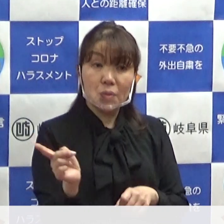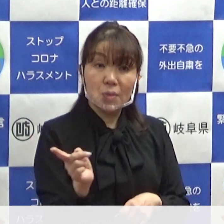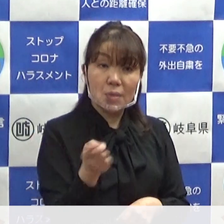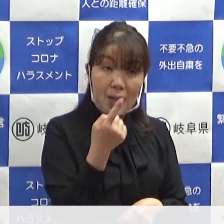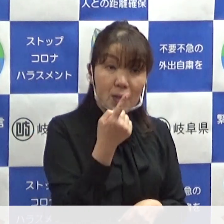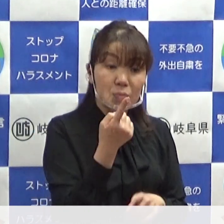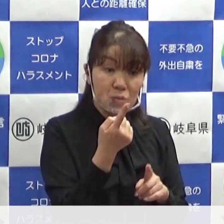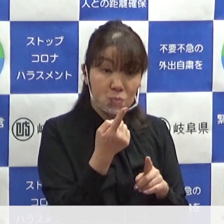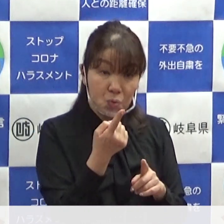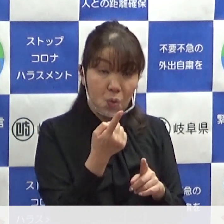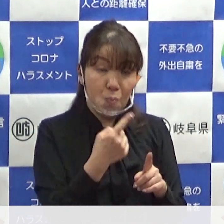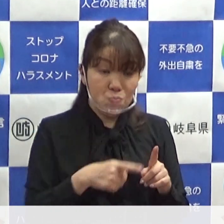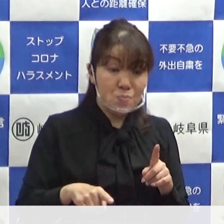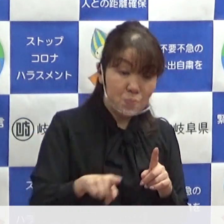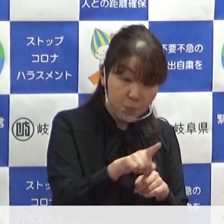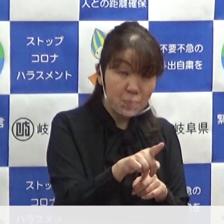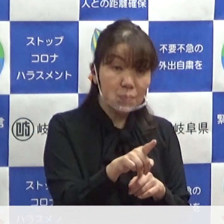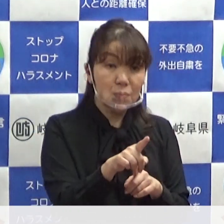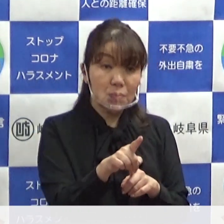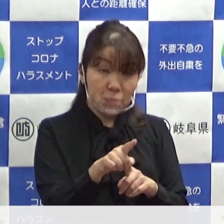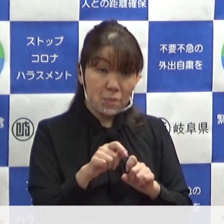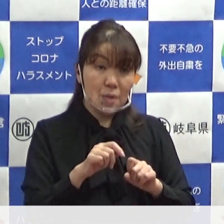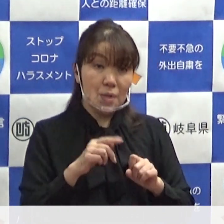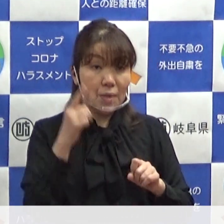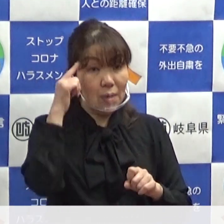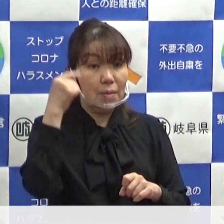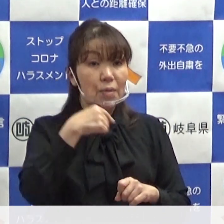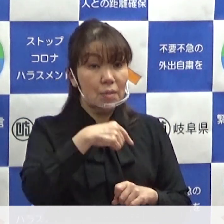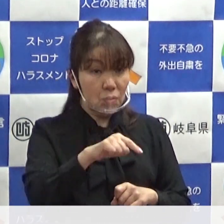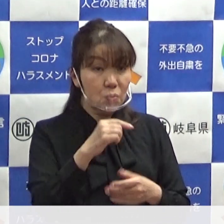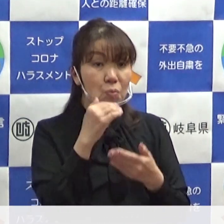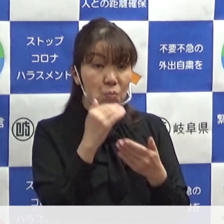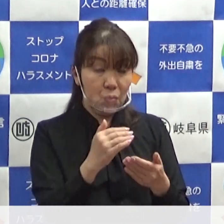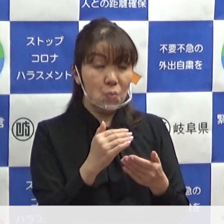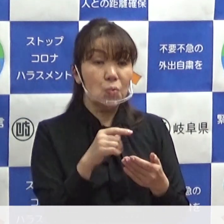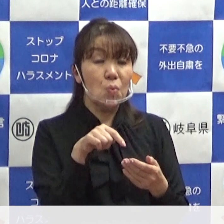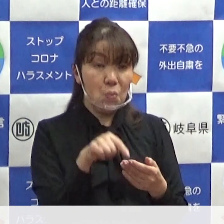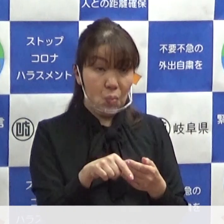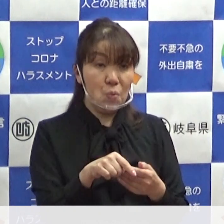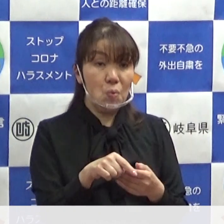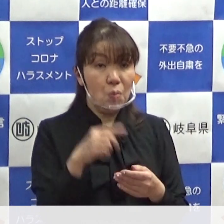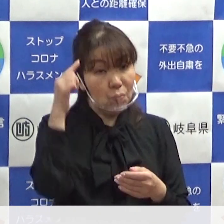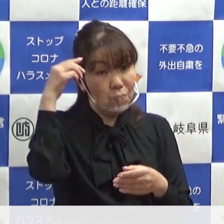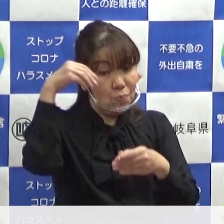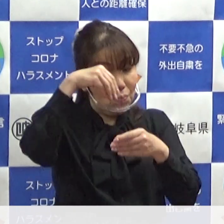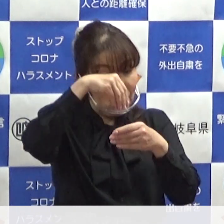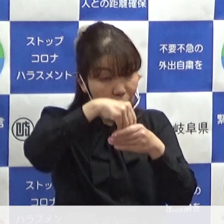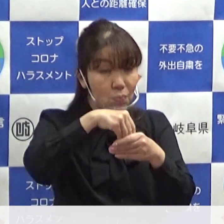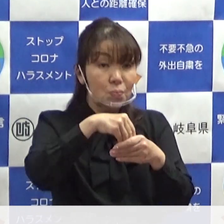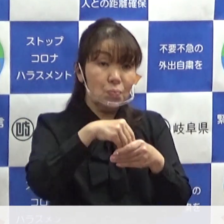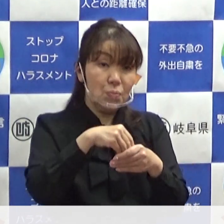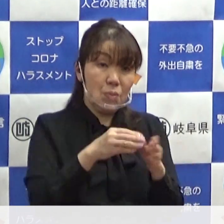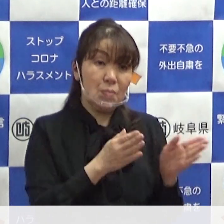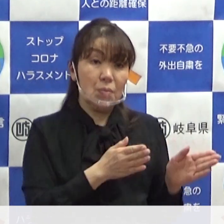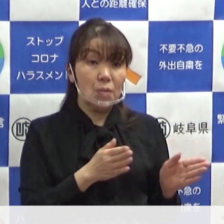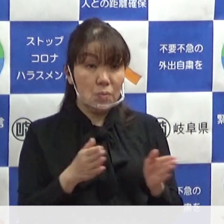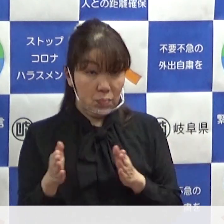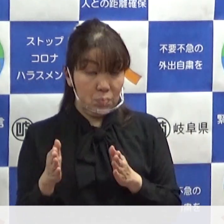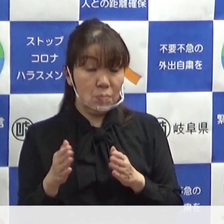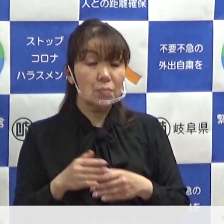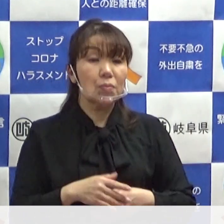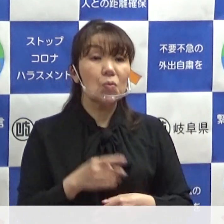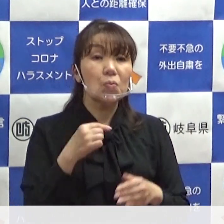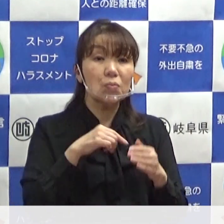まあ、先手取れるような形で打っていくと、まあ、いうことを、まあ、こなげていくというかですね、まあ、そういう意味